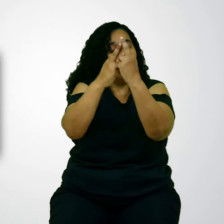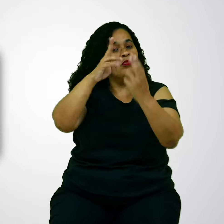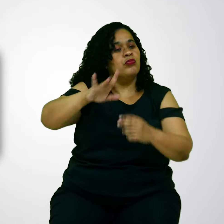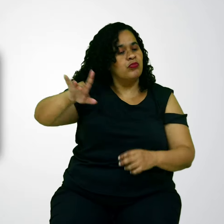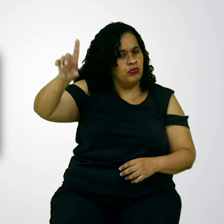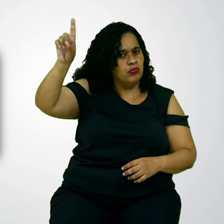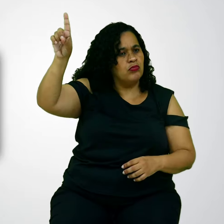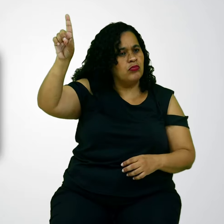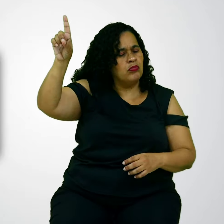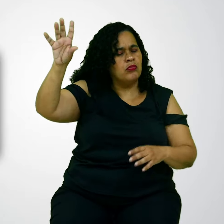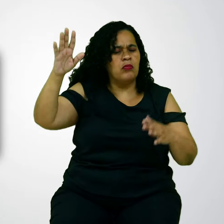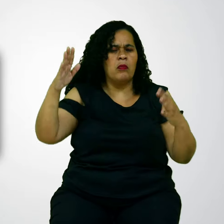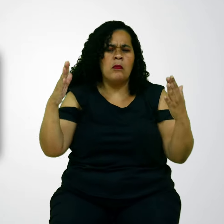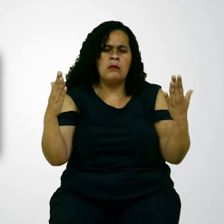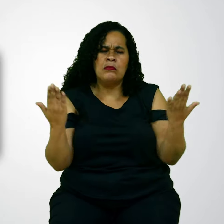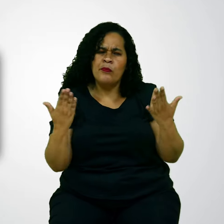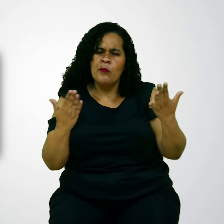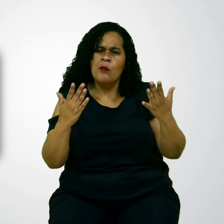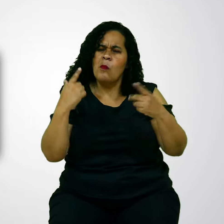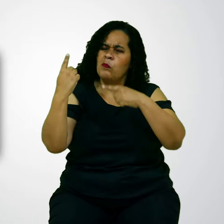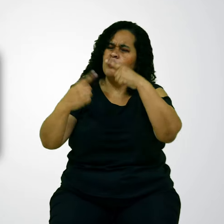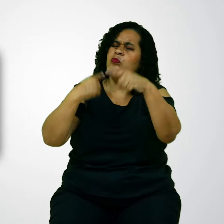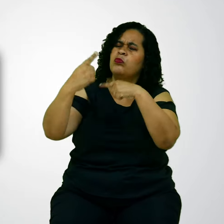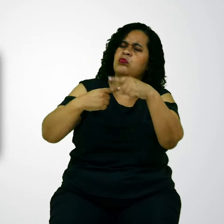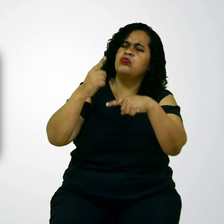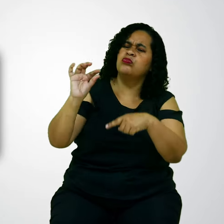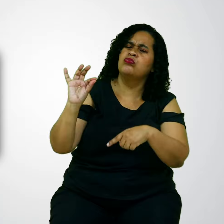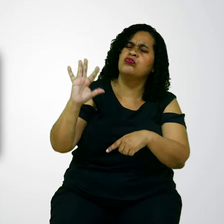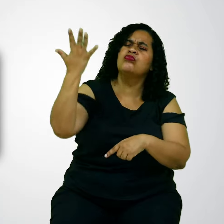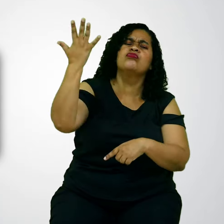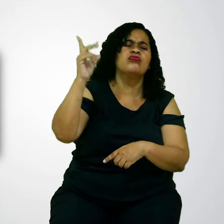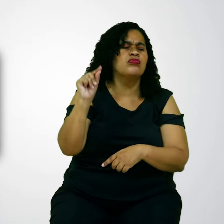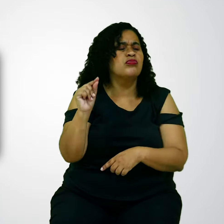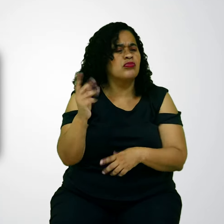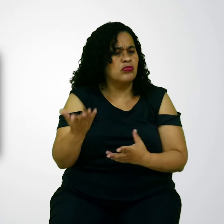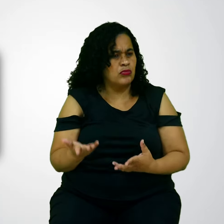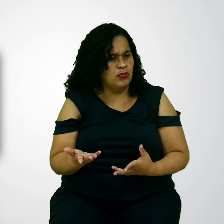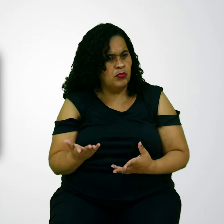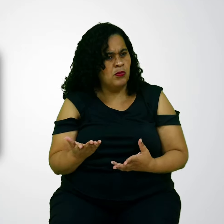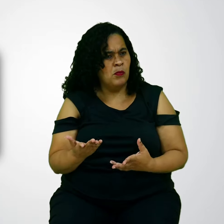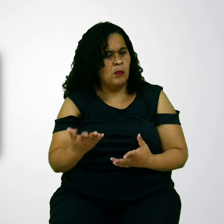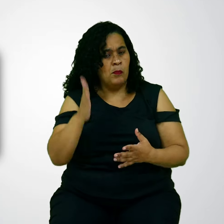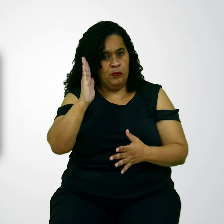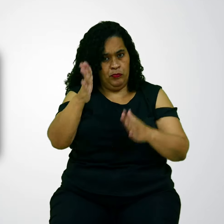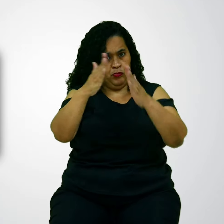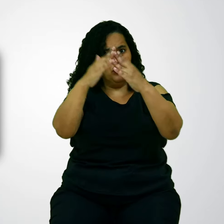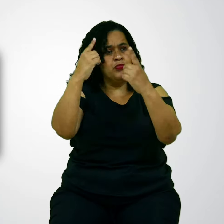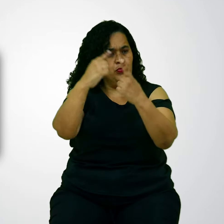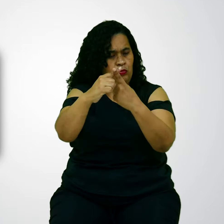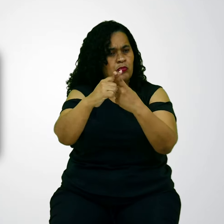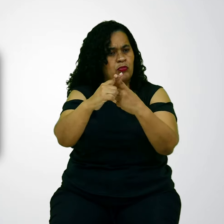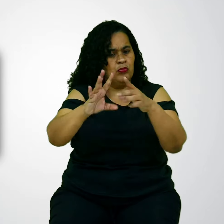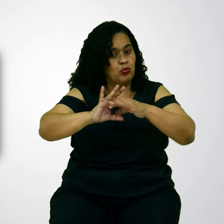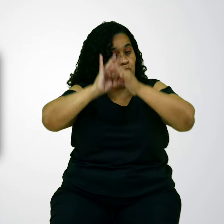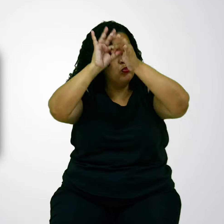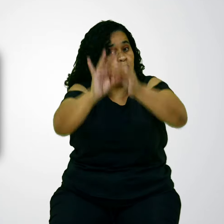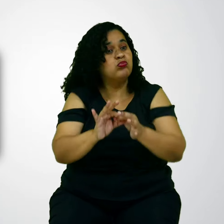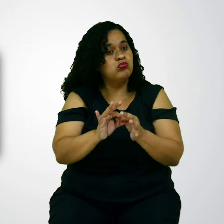Mas, e depois disso? Depois que a gente vira igreja, somos igreja, nos tornamos a